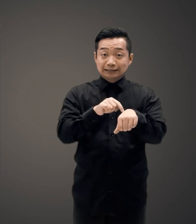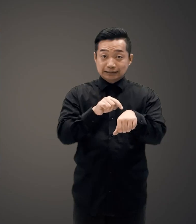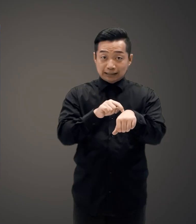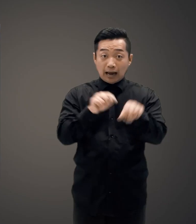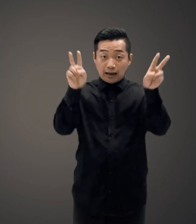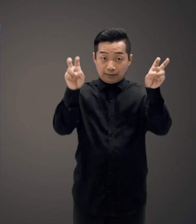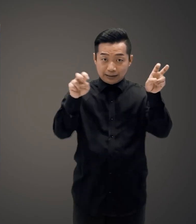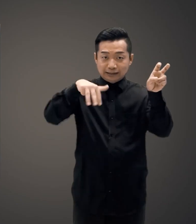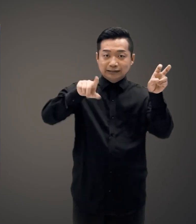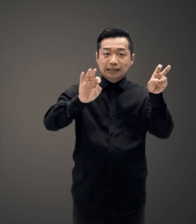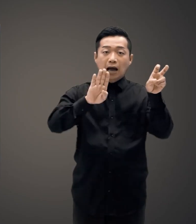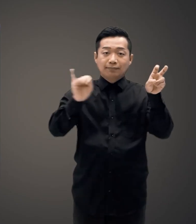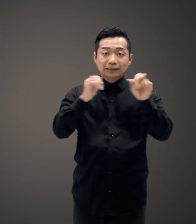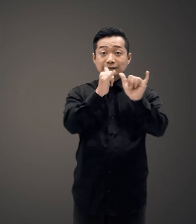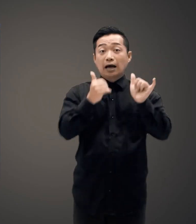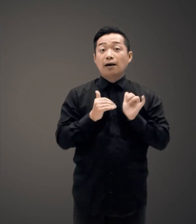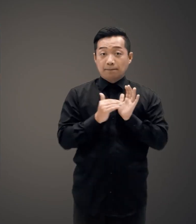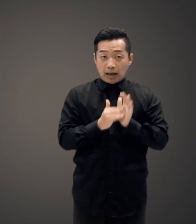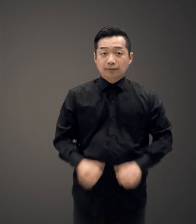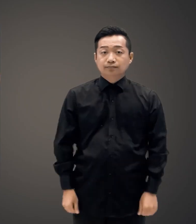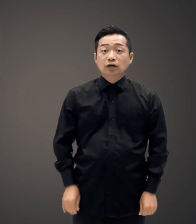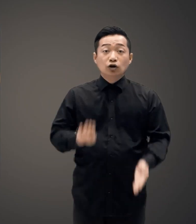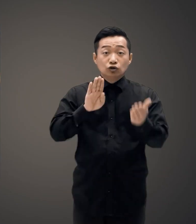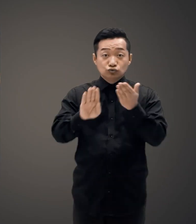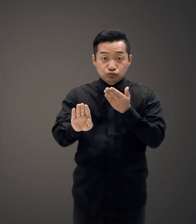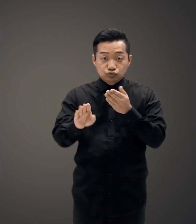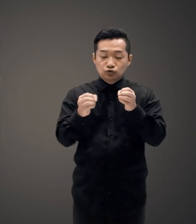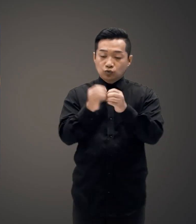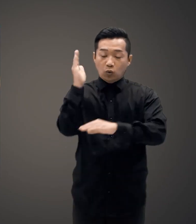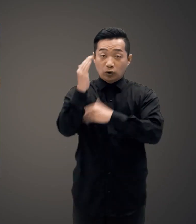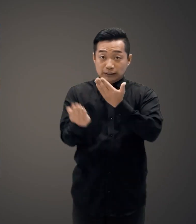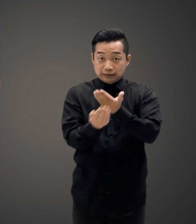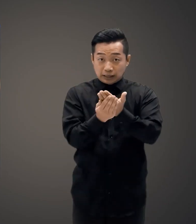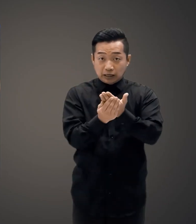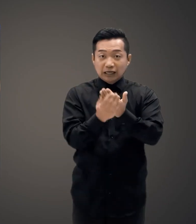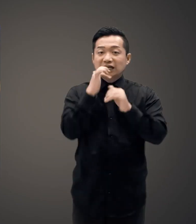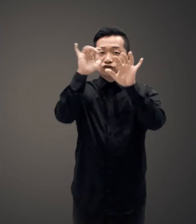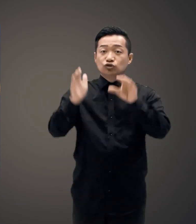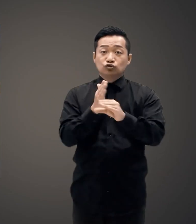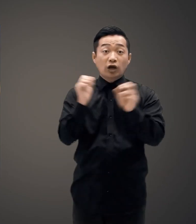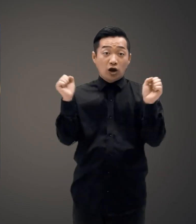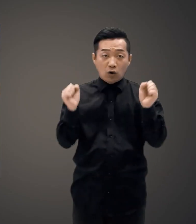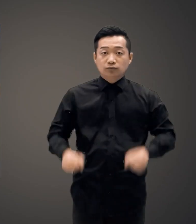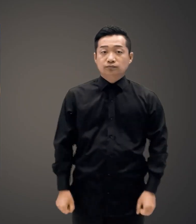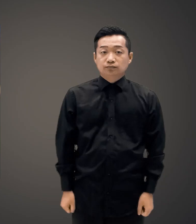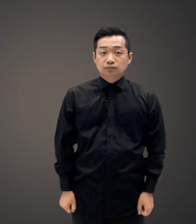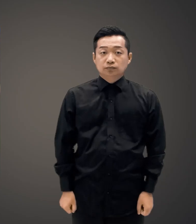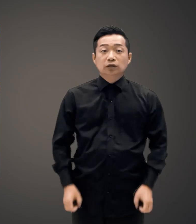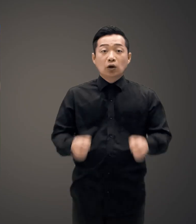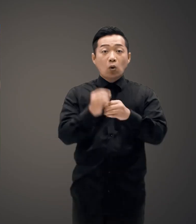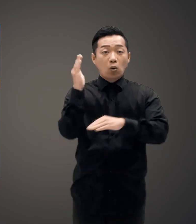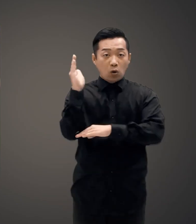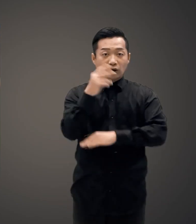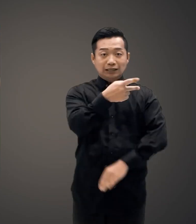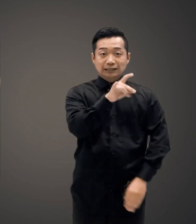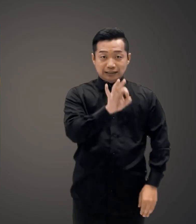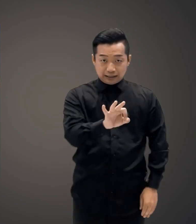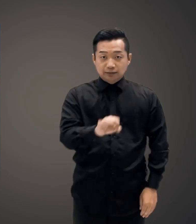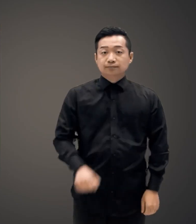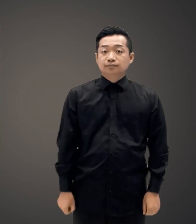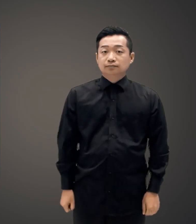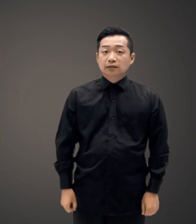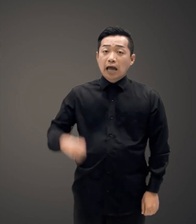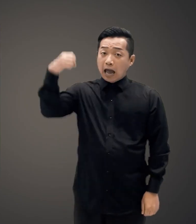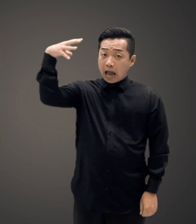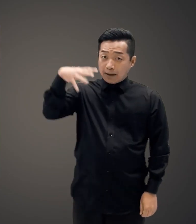비의 시간으로 창비 장편소설상을 수상하고, 이후 소설집 눈속의 겨울, 중편소설 딩, 짧은